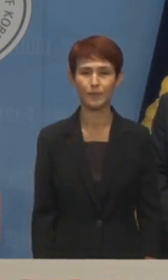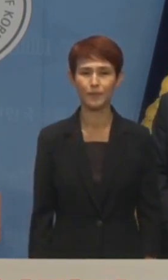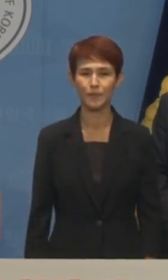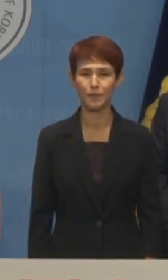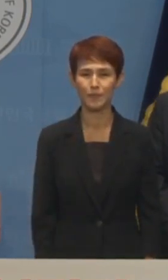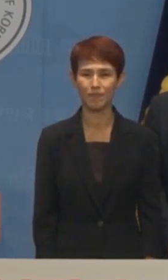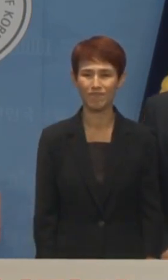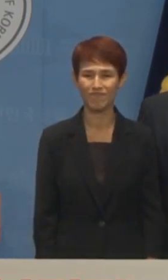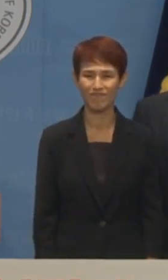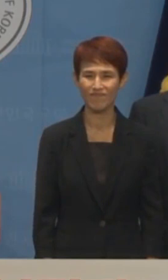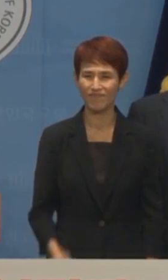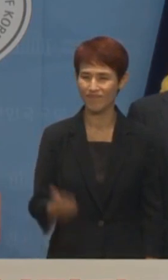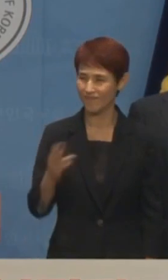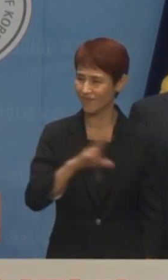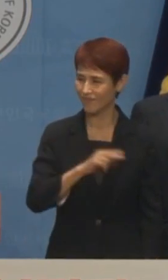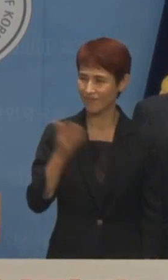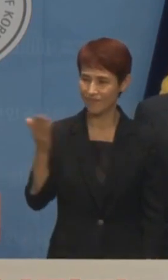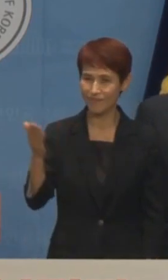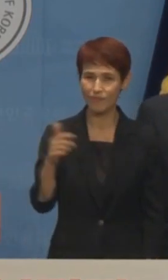네,